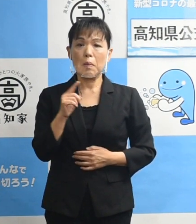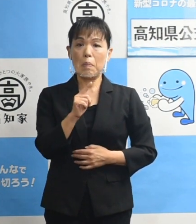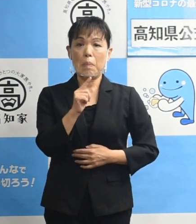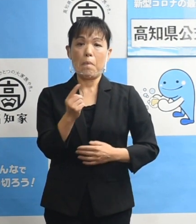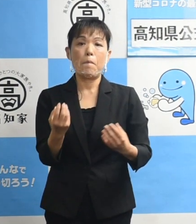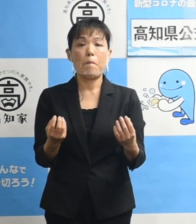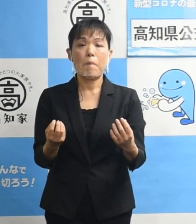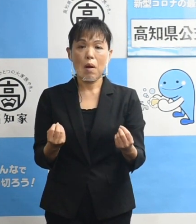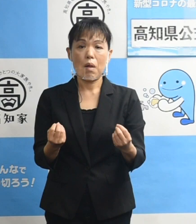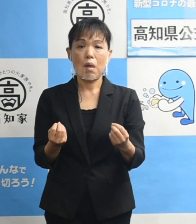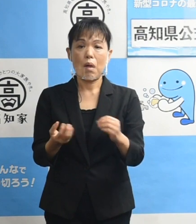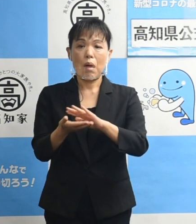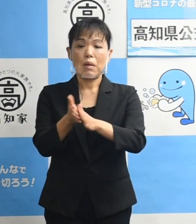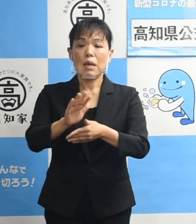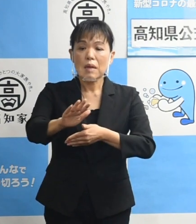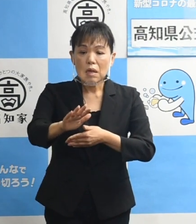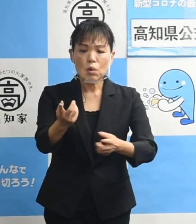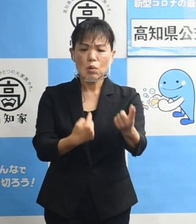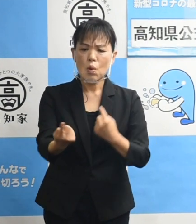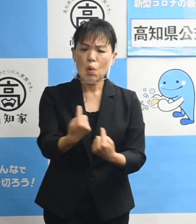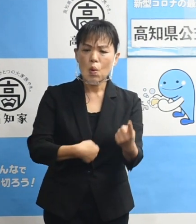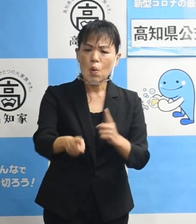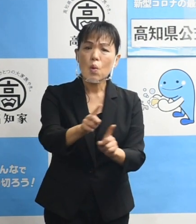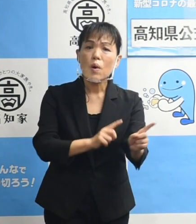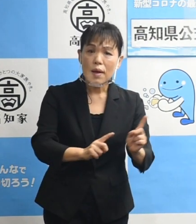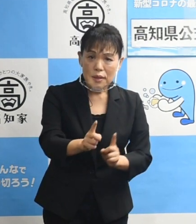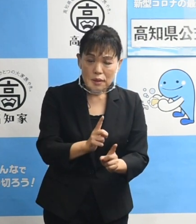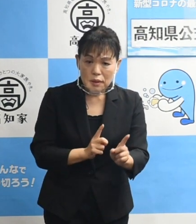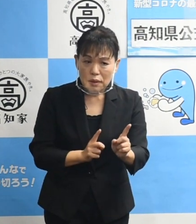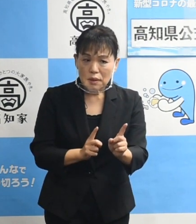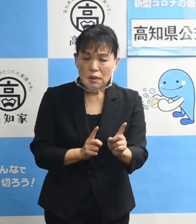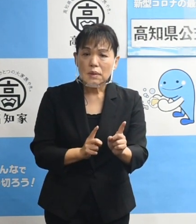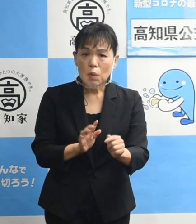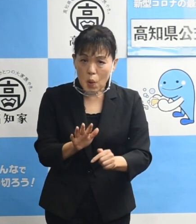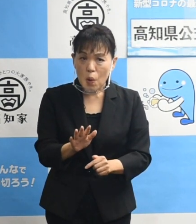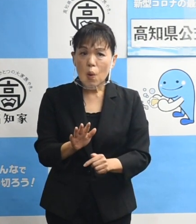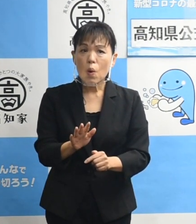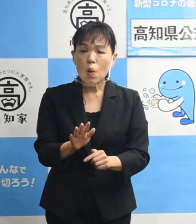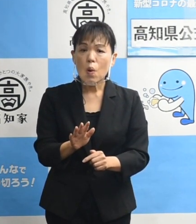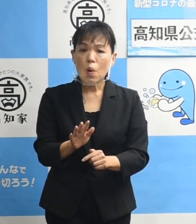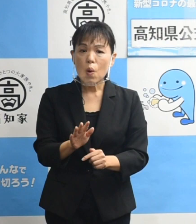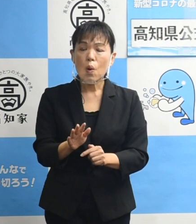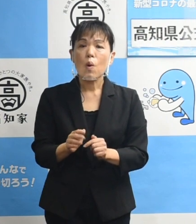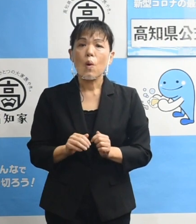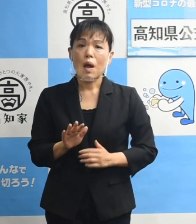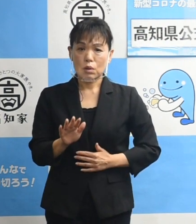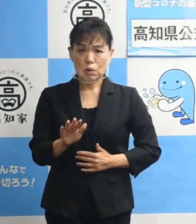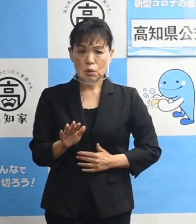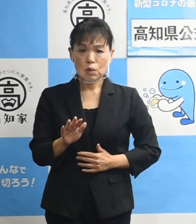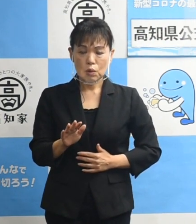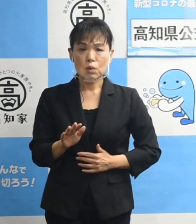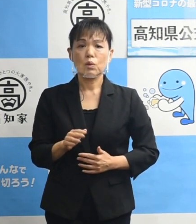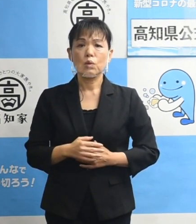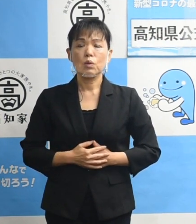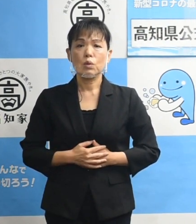ました、県外との往来ということも、もう少し掘り下げて話をお聞きしますと、かなりのケ